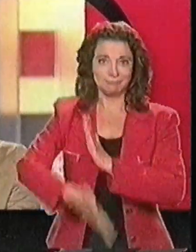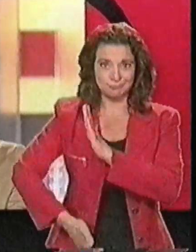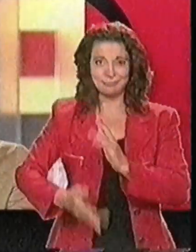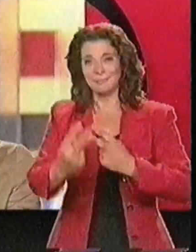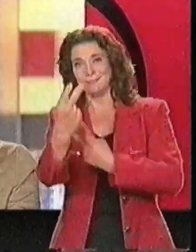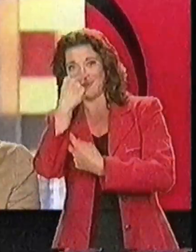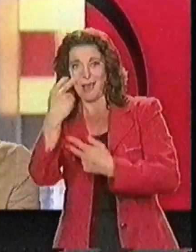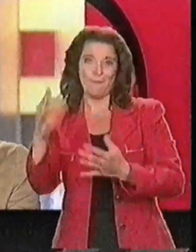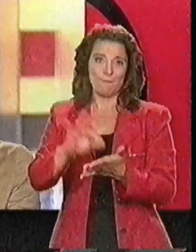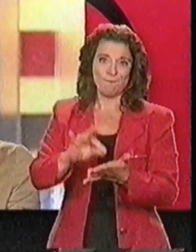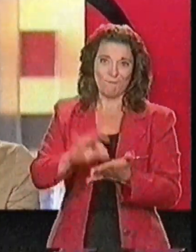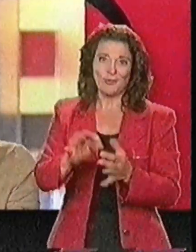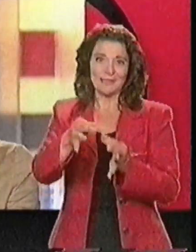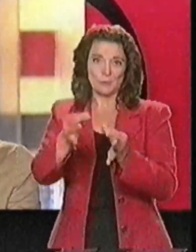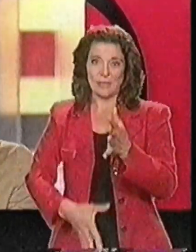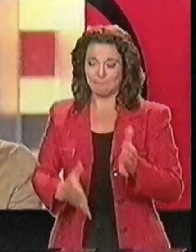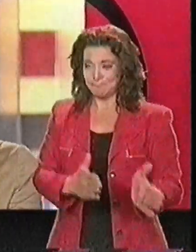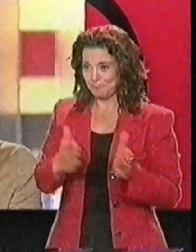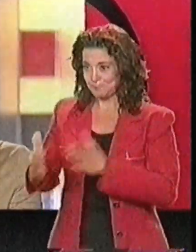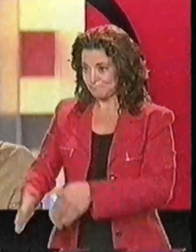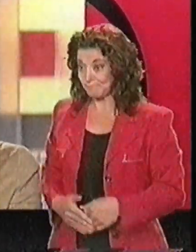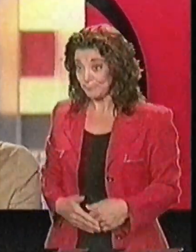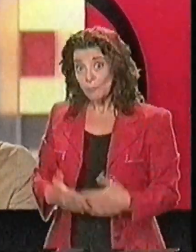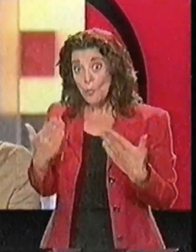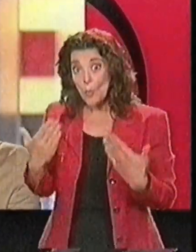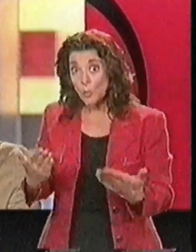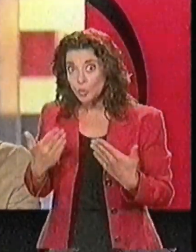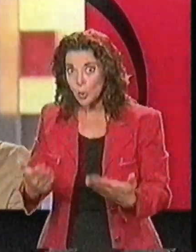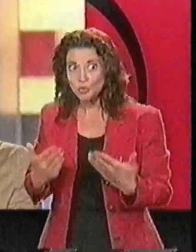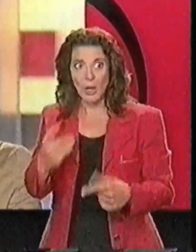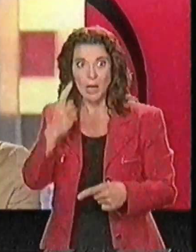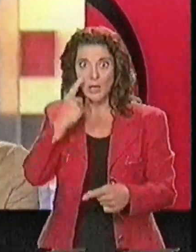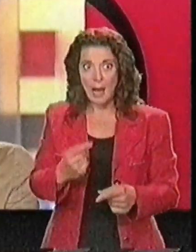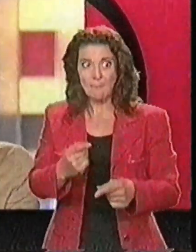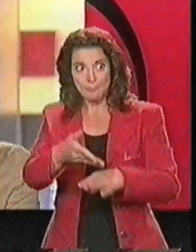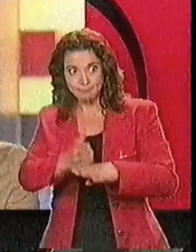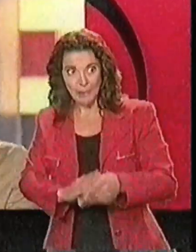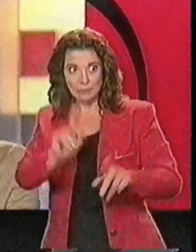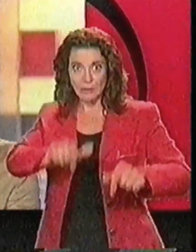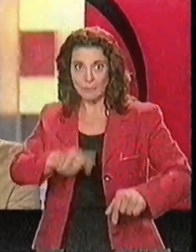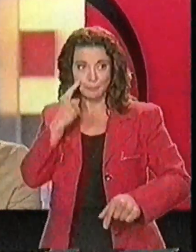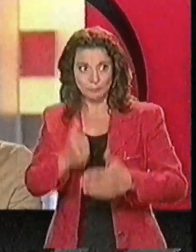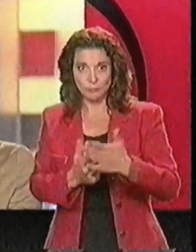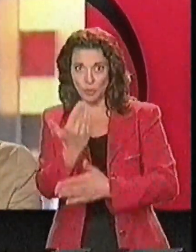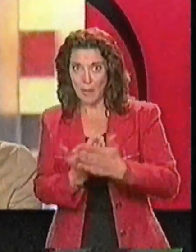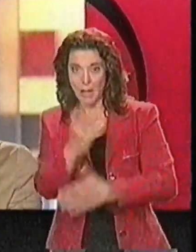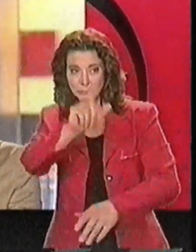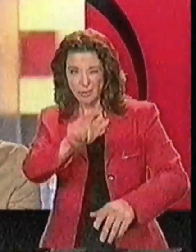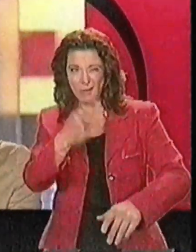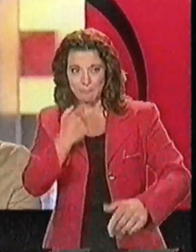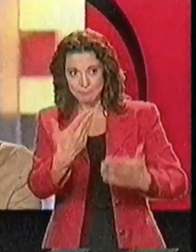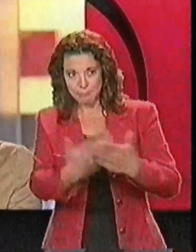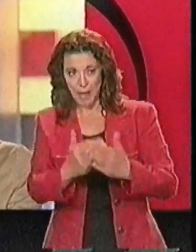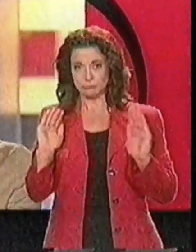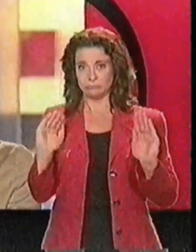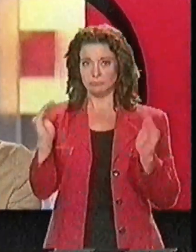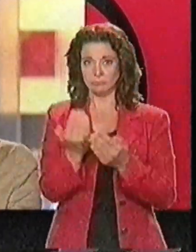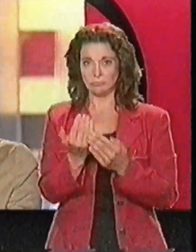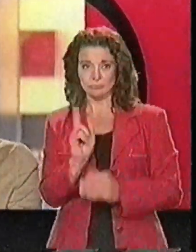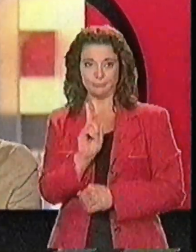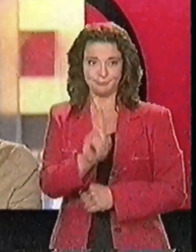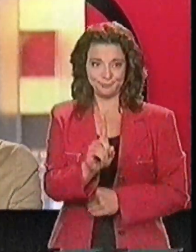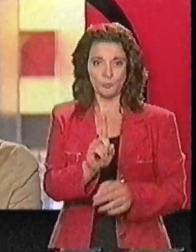Aujourd'hui, dans certains bureaux de vote, c'était déjà un peu l'effervescence. Il faut que tout soit prêt pour demain matin. Installation des isoloirs, des urnes,